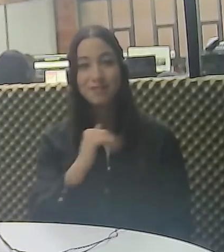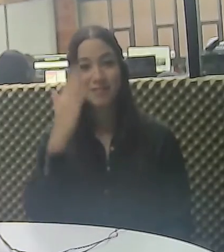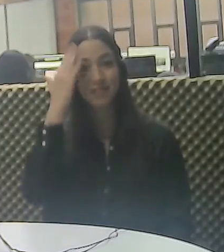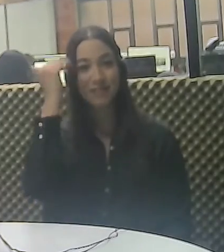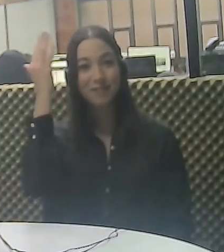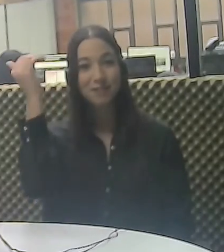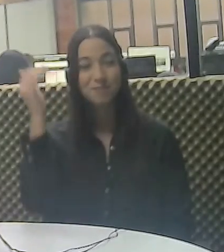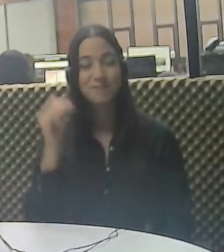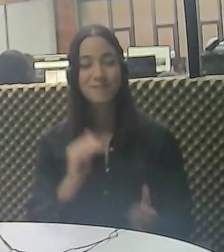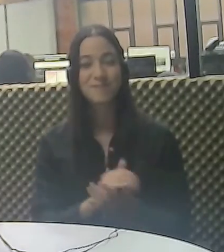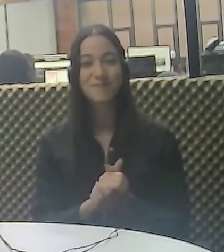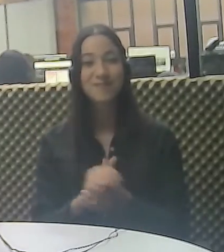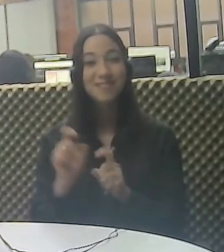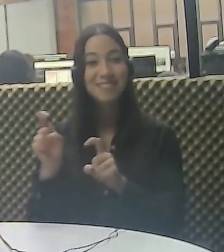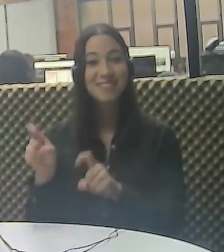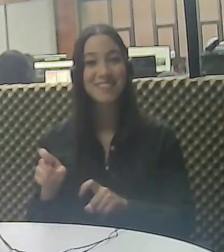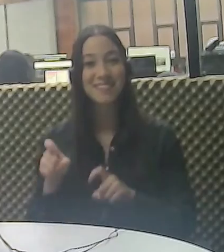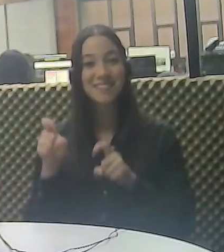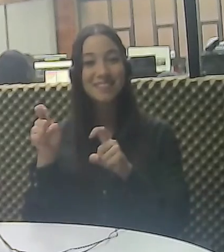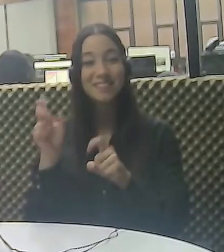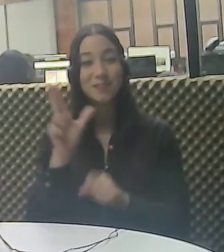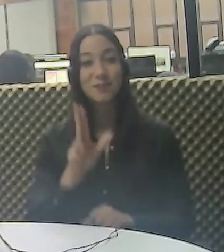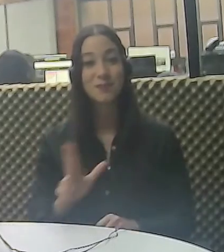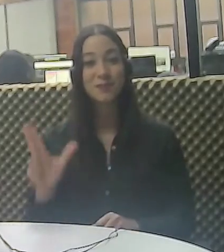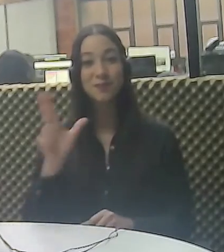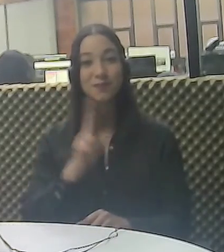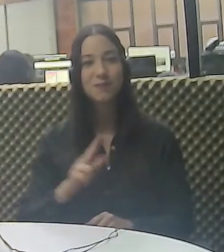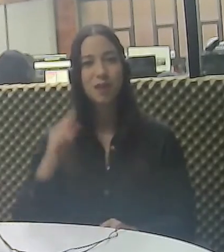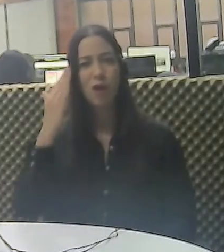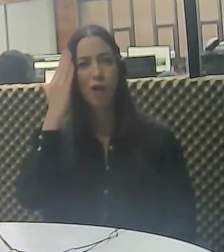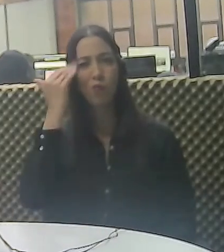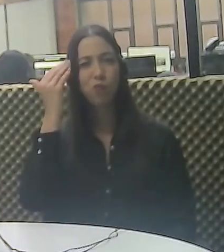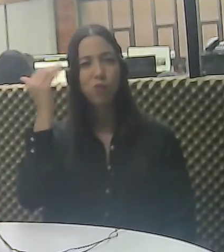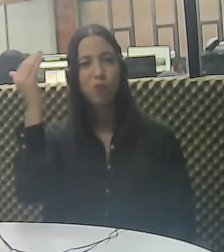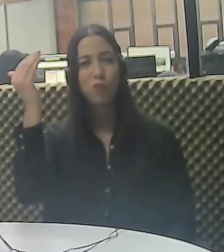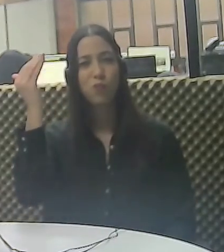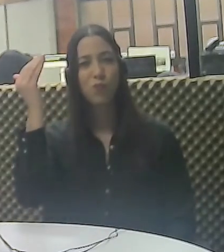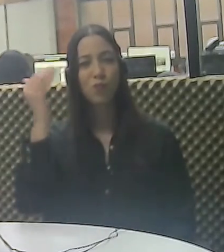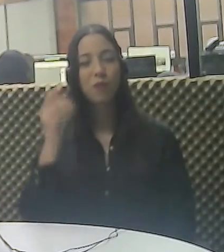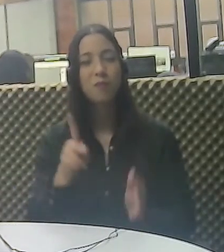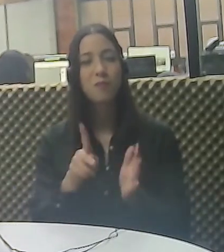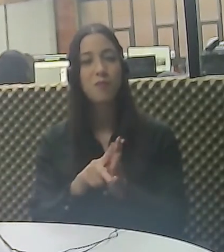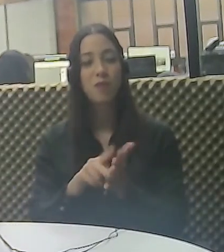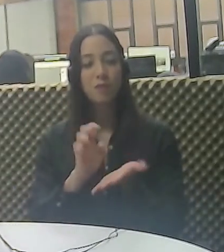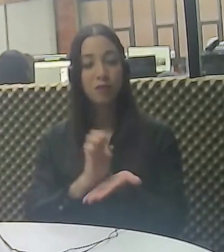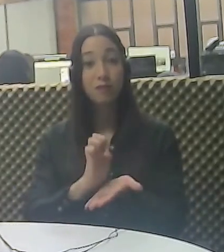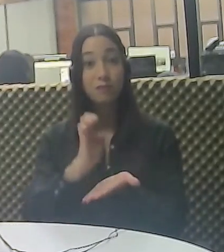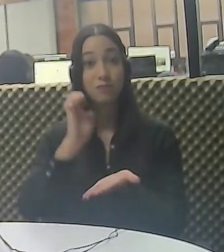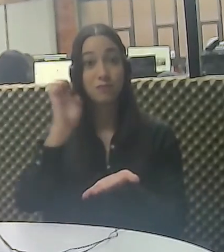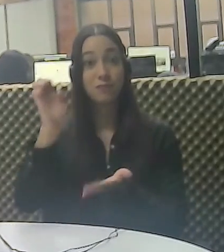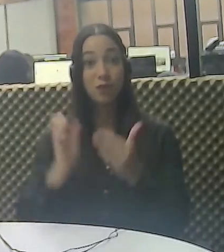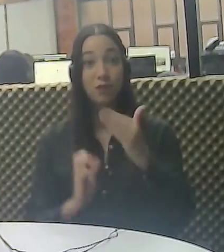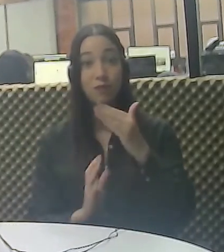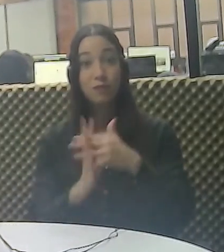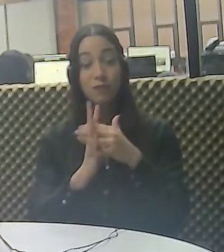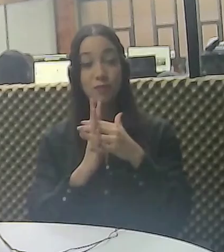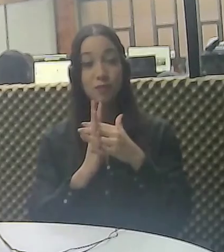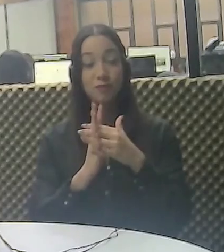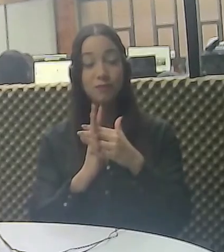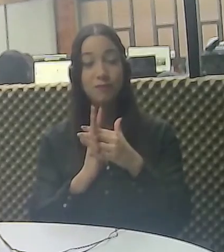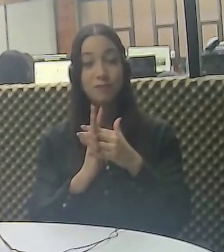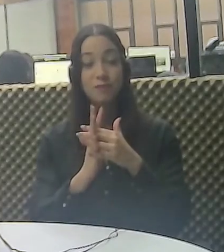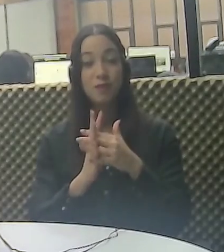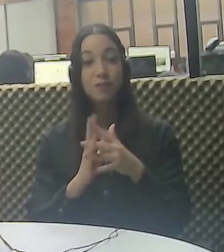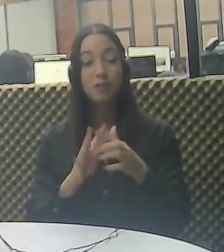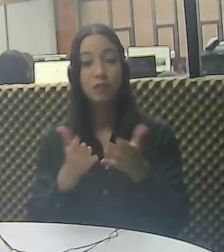e O agronegócio de Uberlândia segue com destaque cada vez maior junto ao mercado exterior batendo recorde o